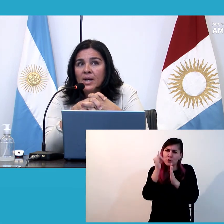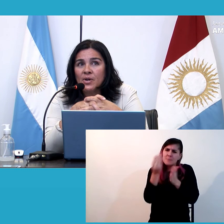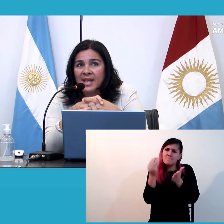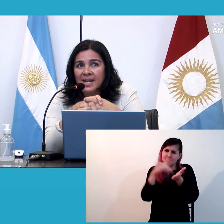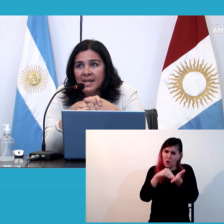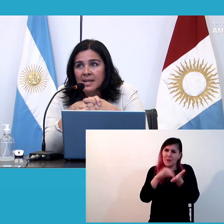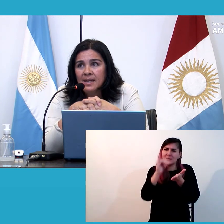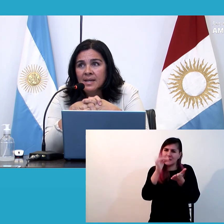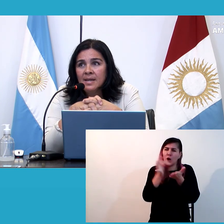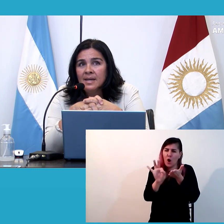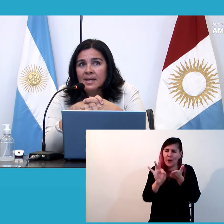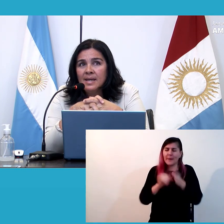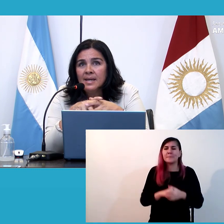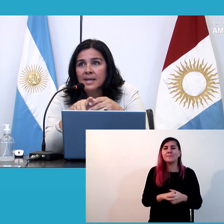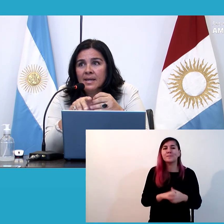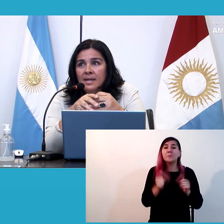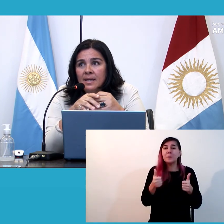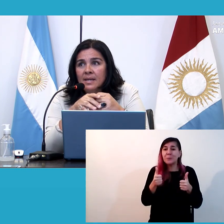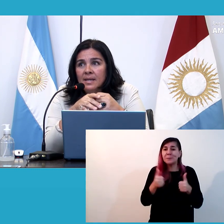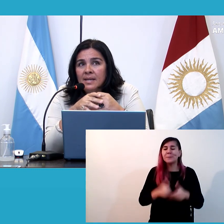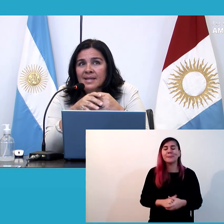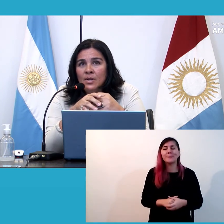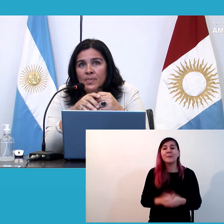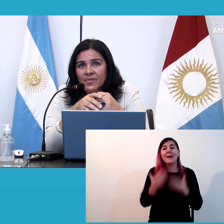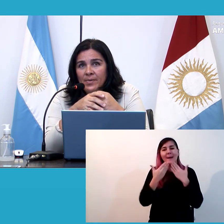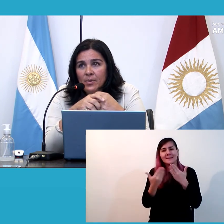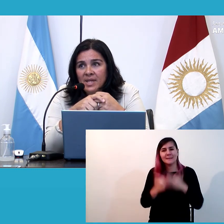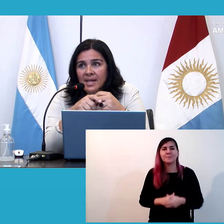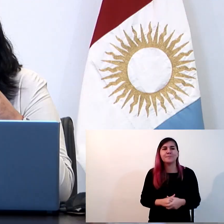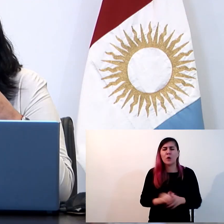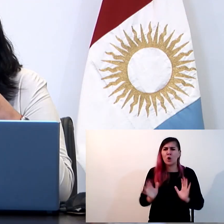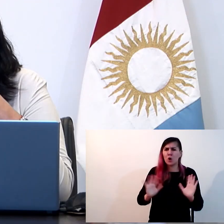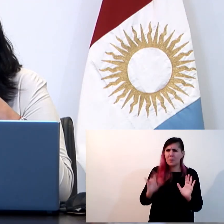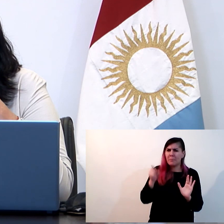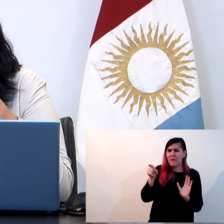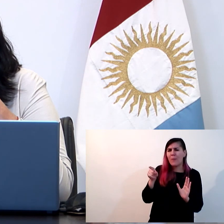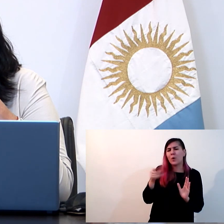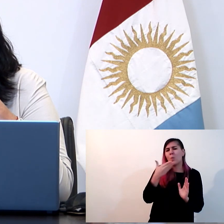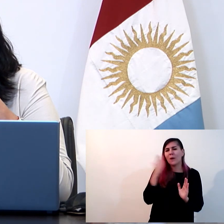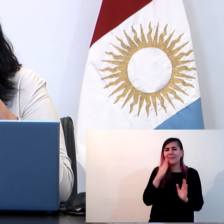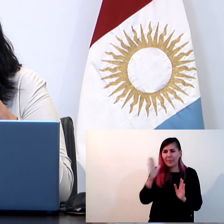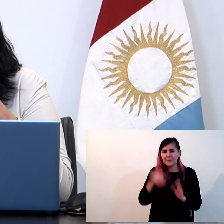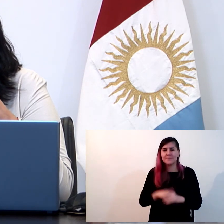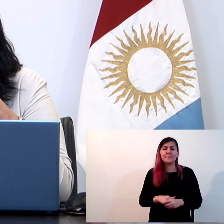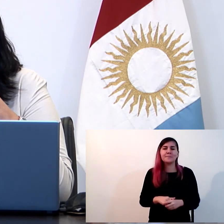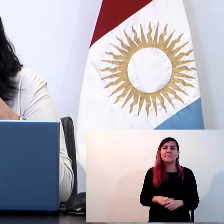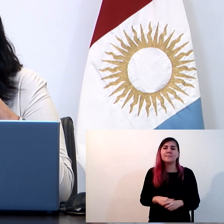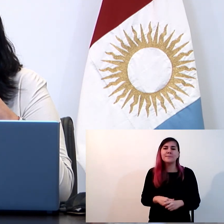lo vamos a corregir. Bueno. Gracias. No, por favor, a usted que tenga buenas tardes.